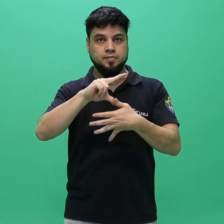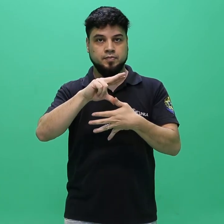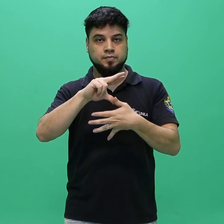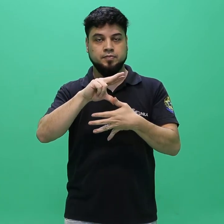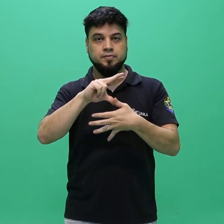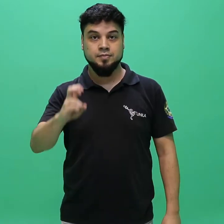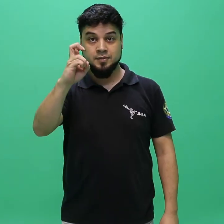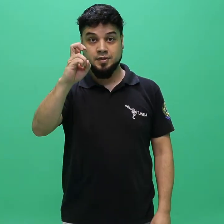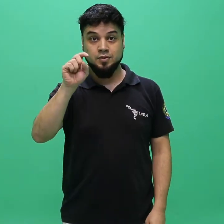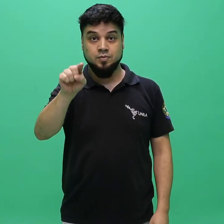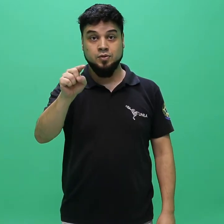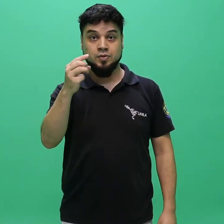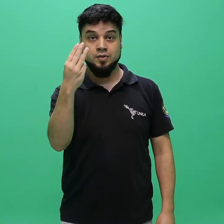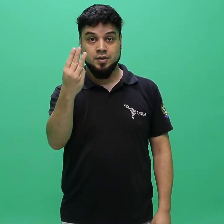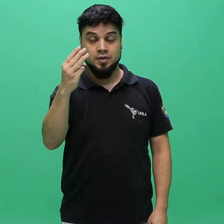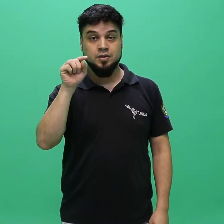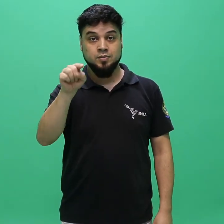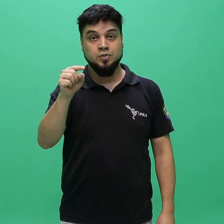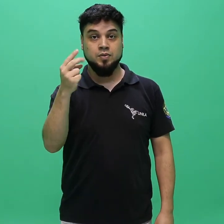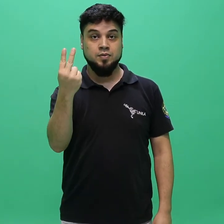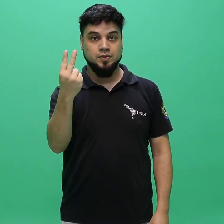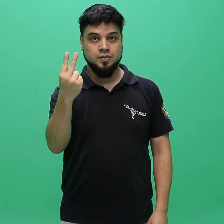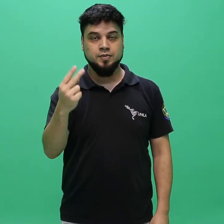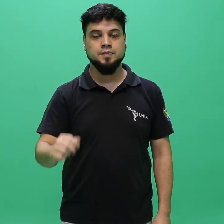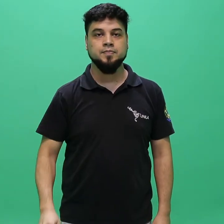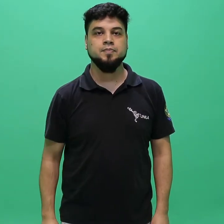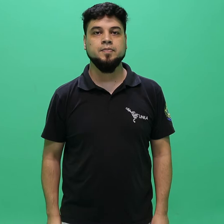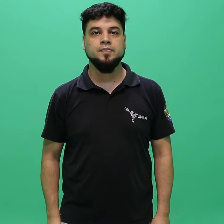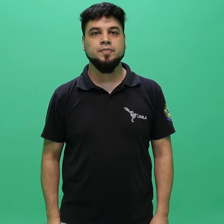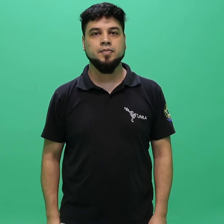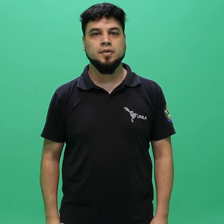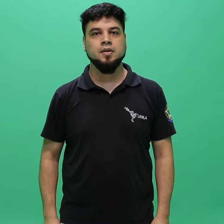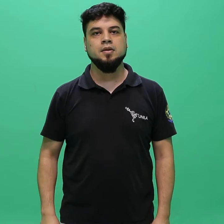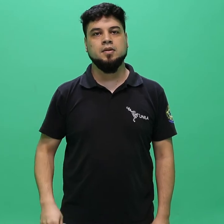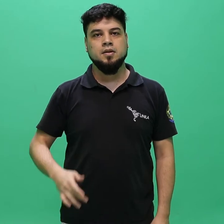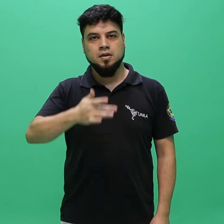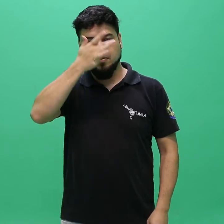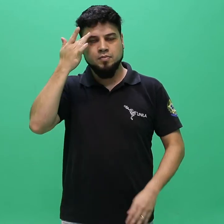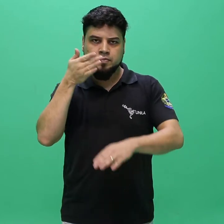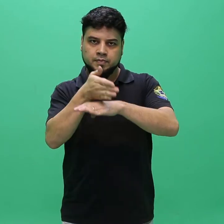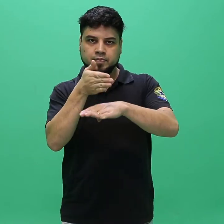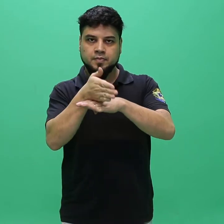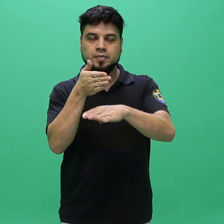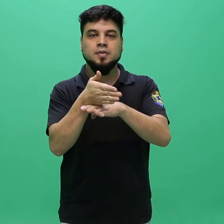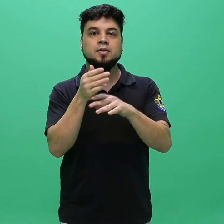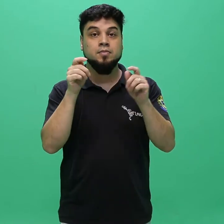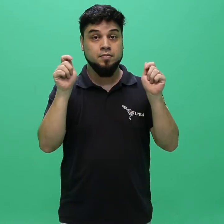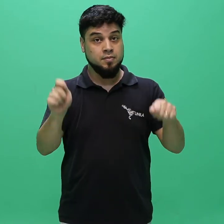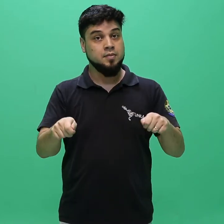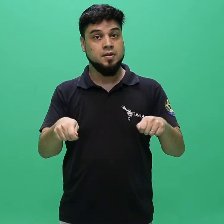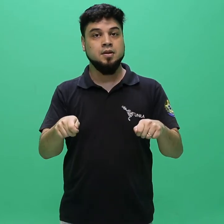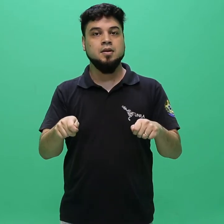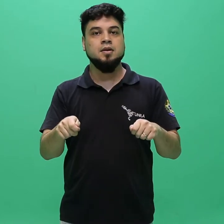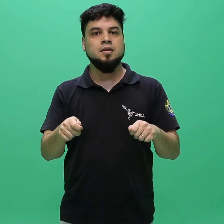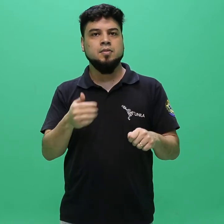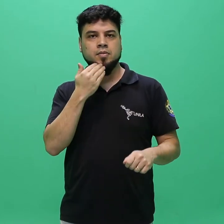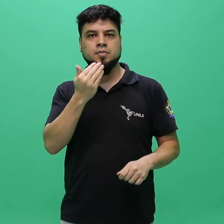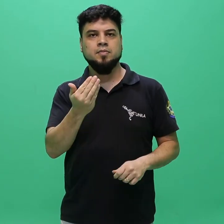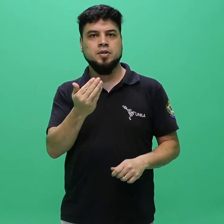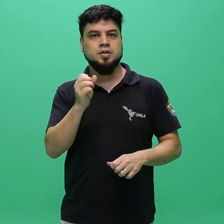5.3.2. O candidato poderá requerer vaga para um